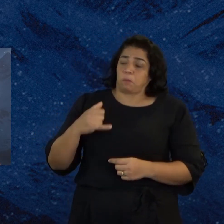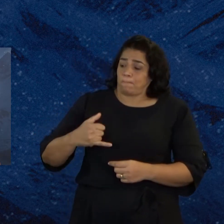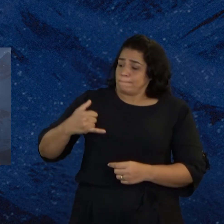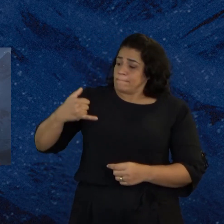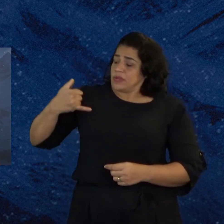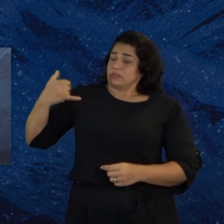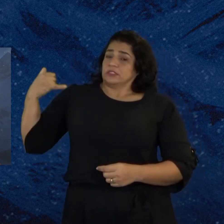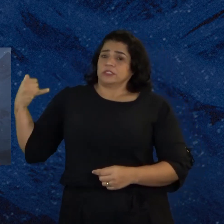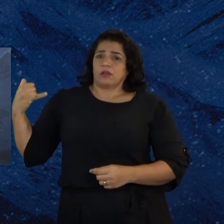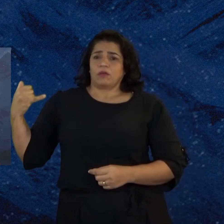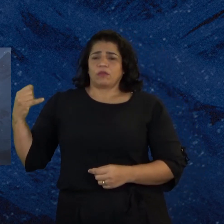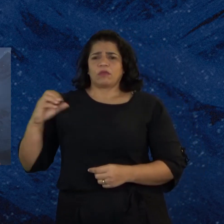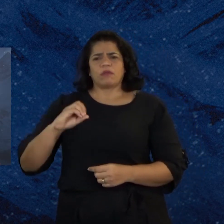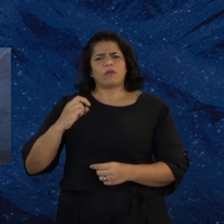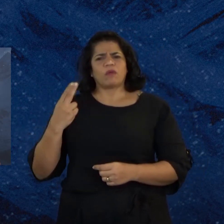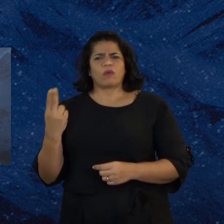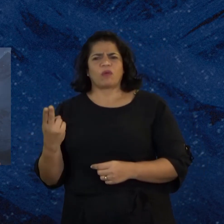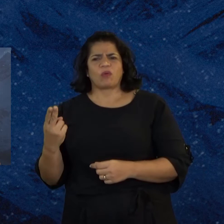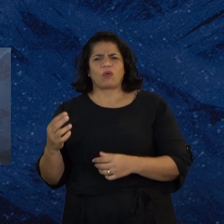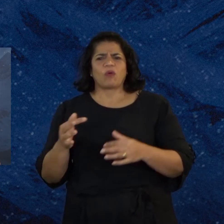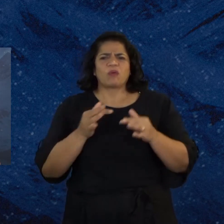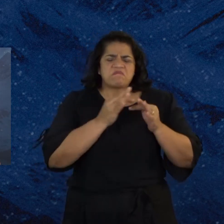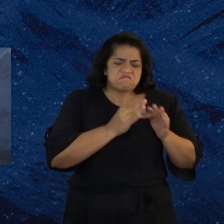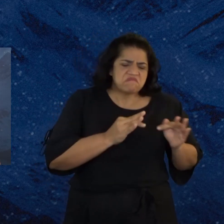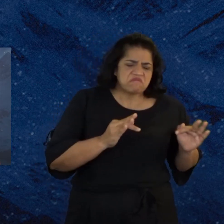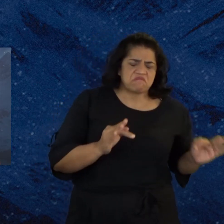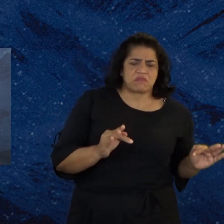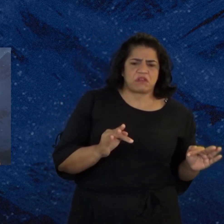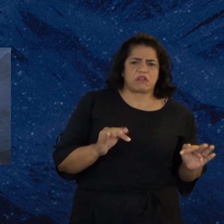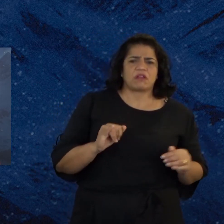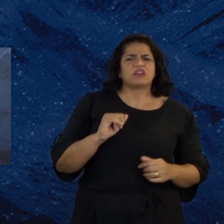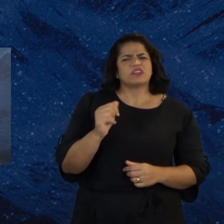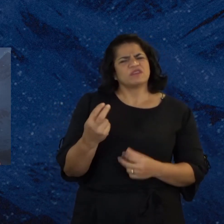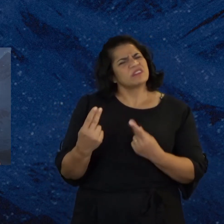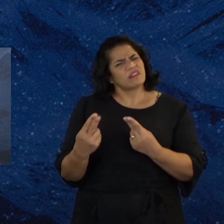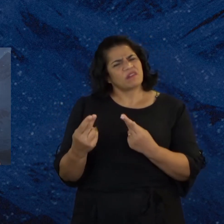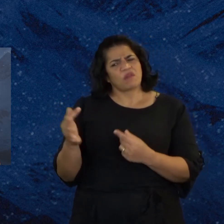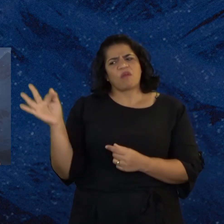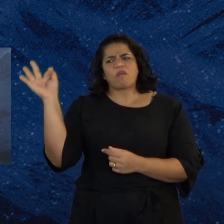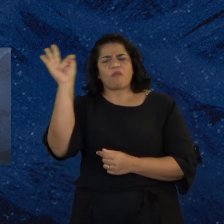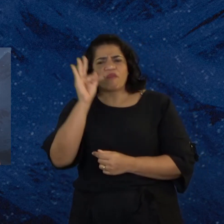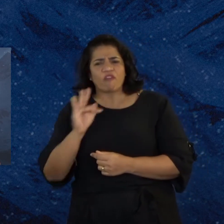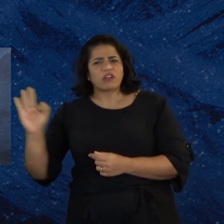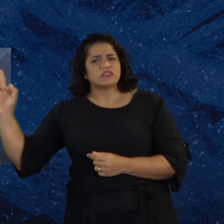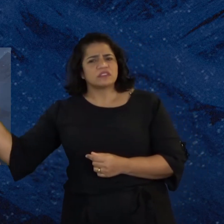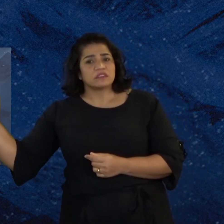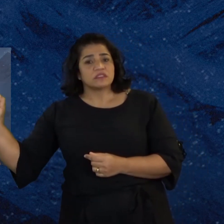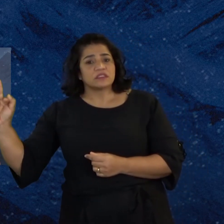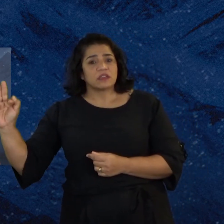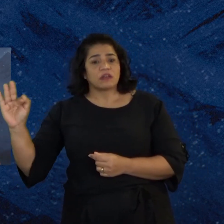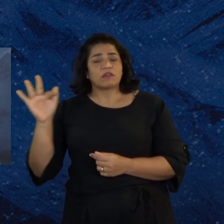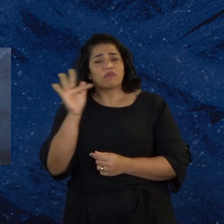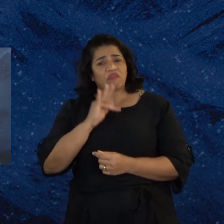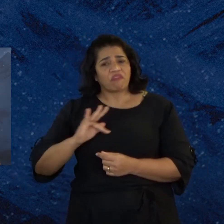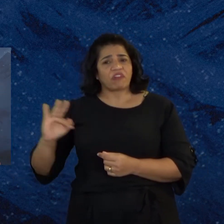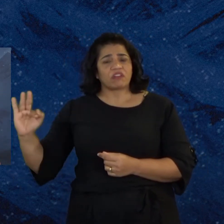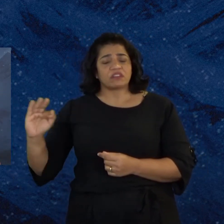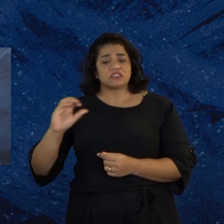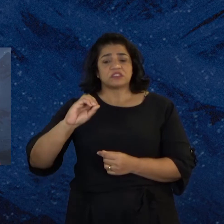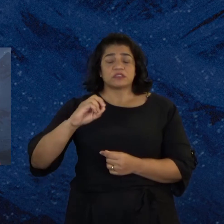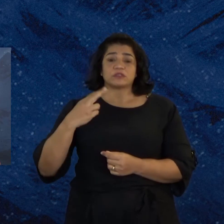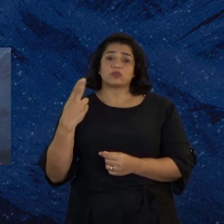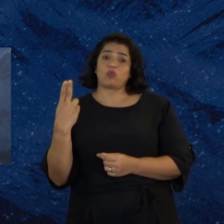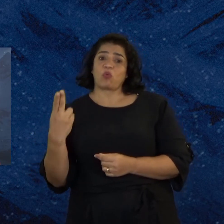publicano? Se você for parecido com o fariseu, você vai falar assim, deixa comigo, chá comigo que eu faço isso aqui.